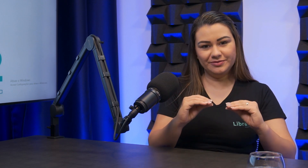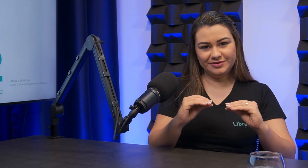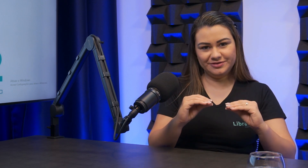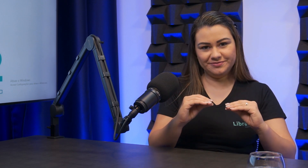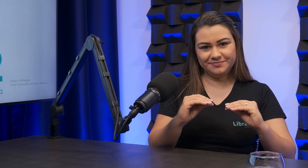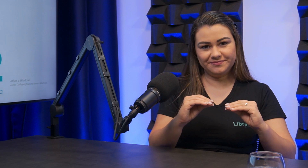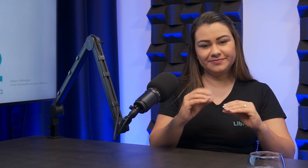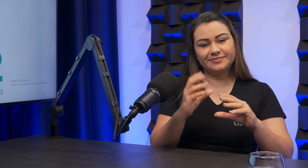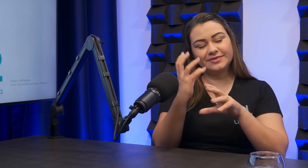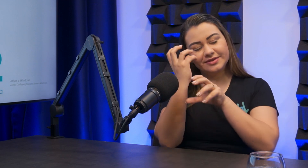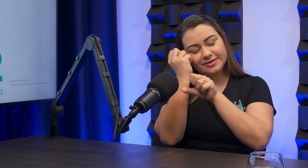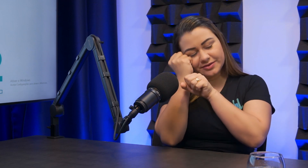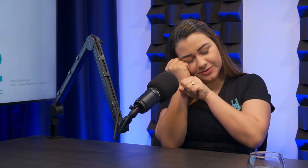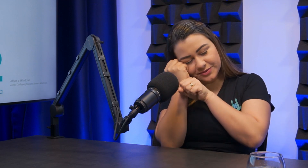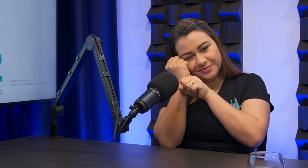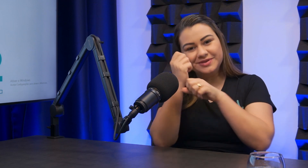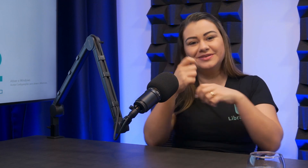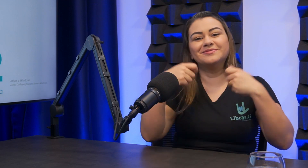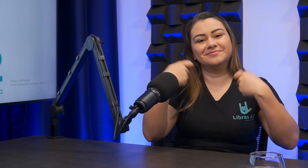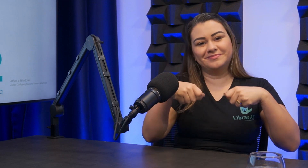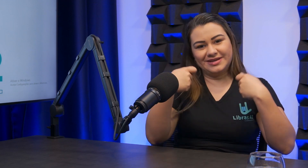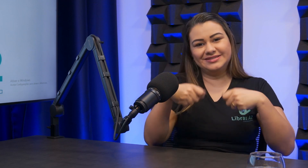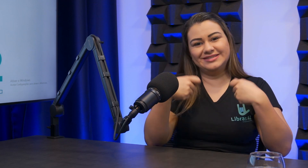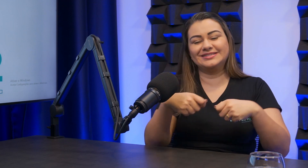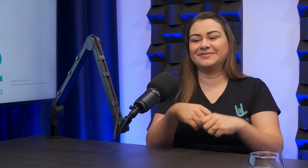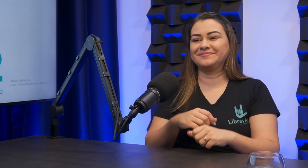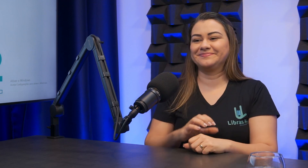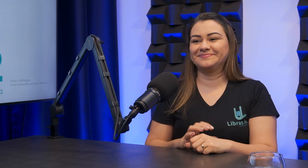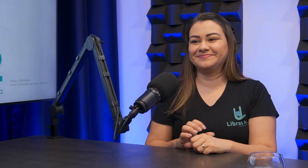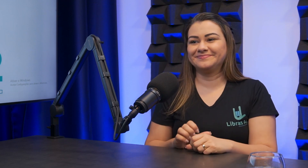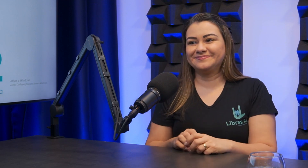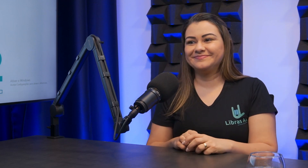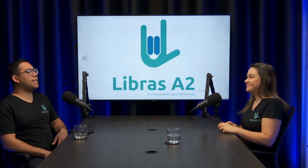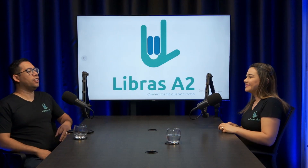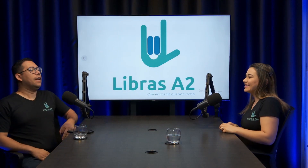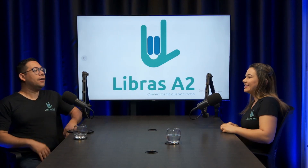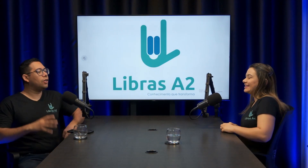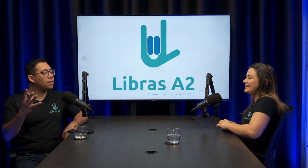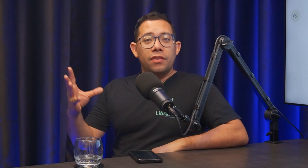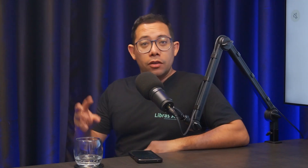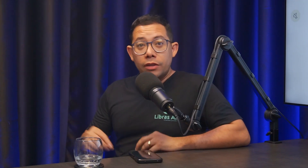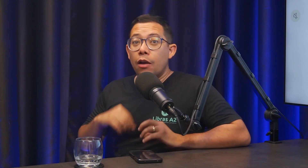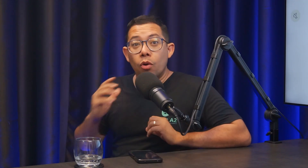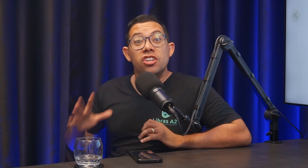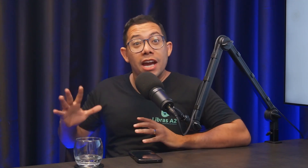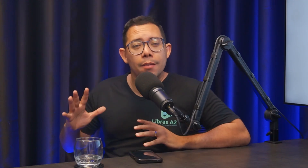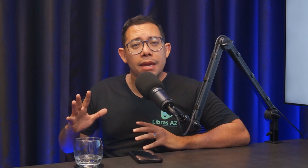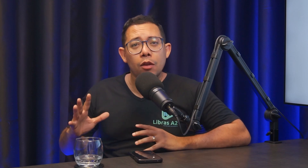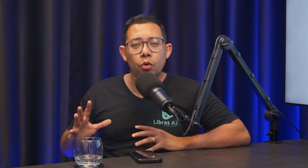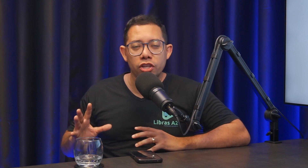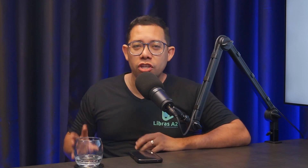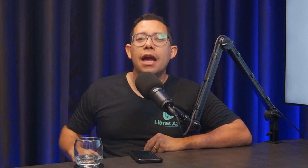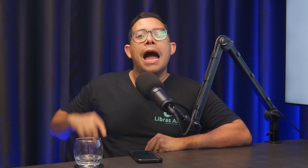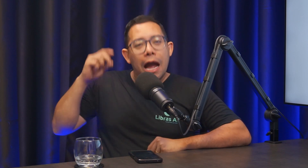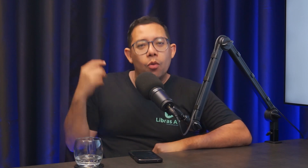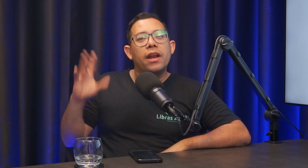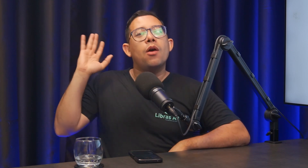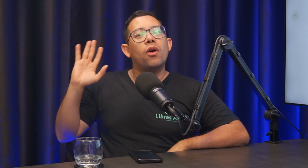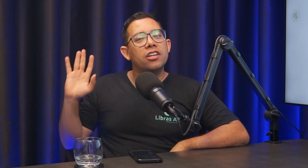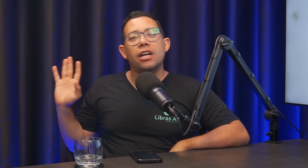12:00. Dormir precisa. Nossa, excelente. Então ela tá falando que agora já é meia-noite, agora é hora já de